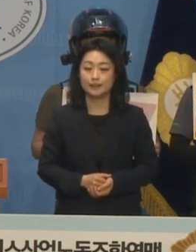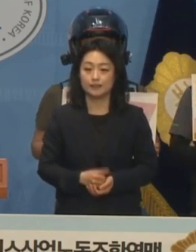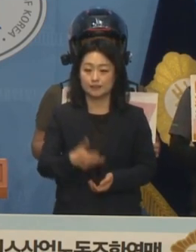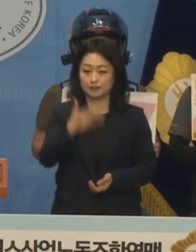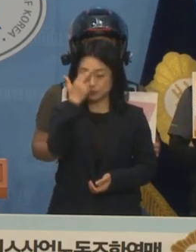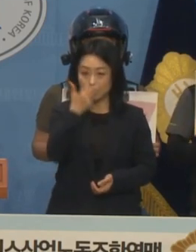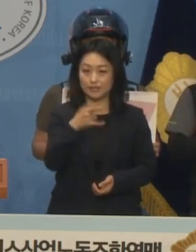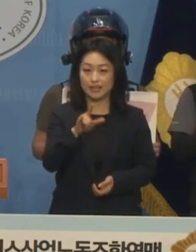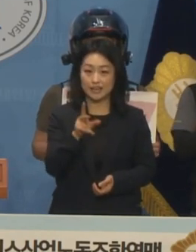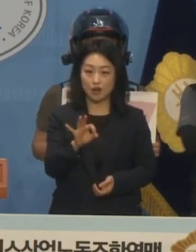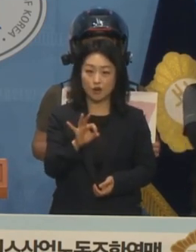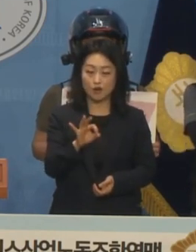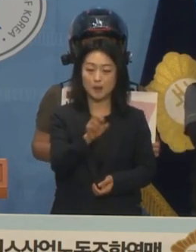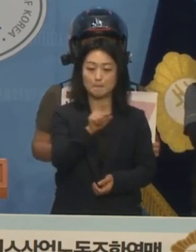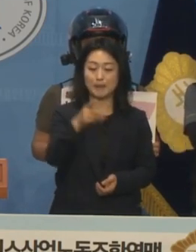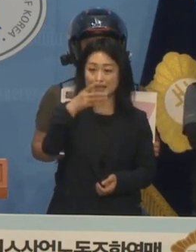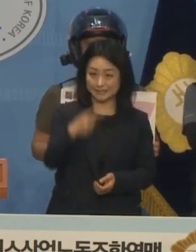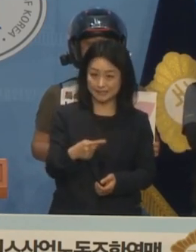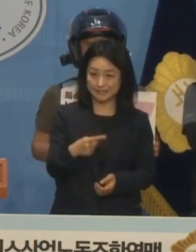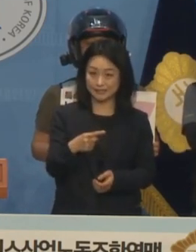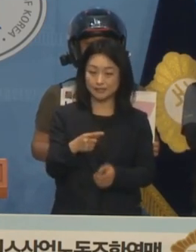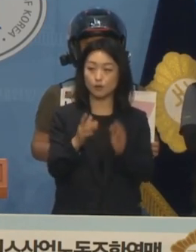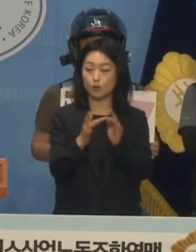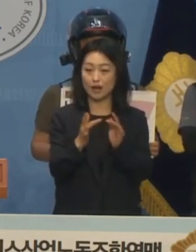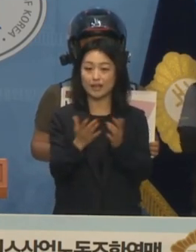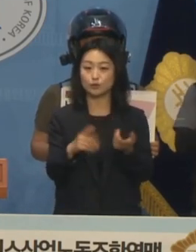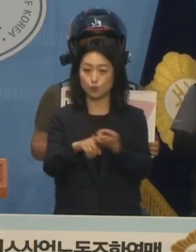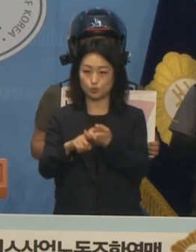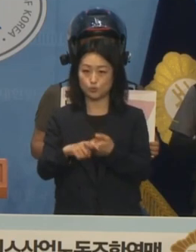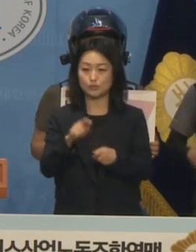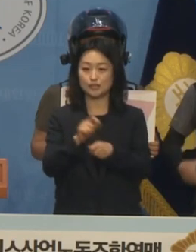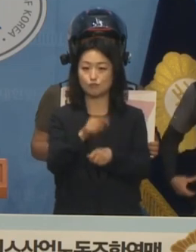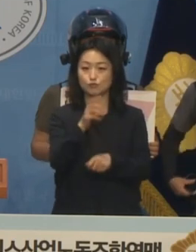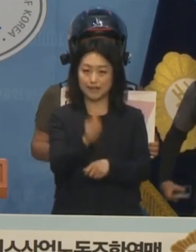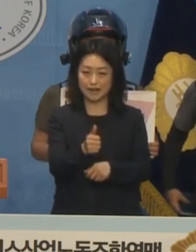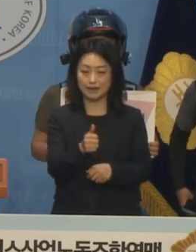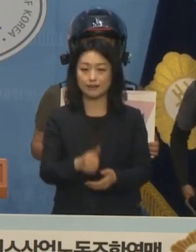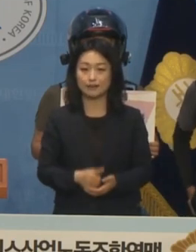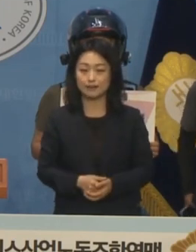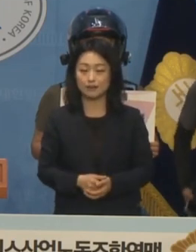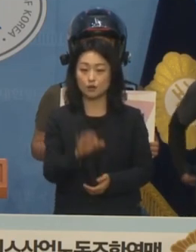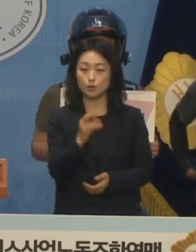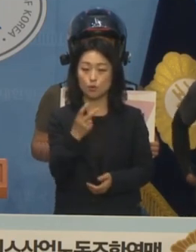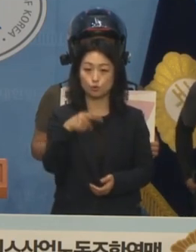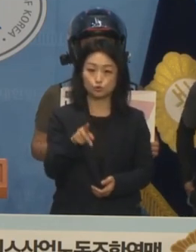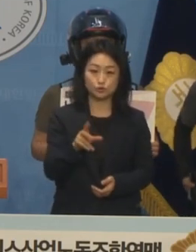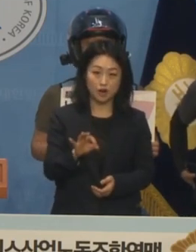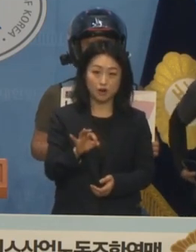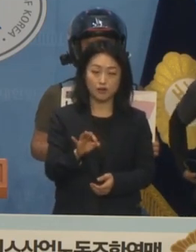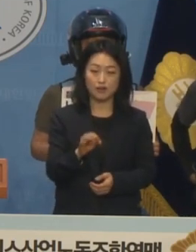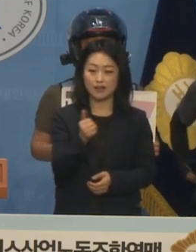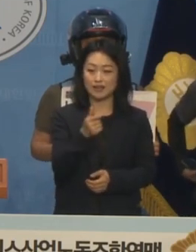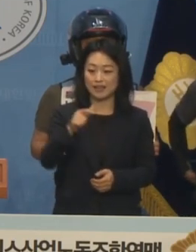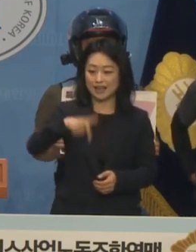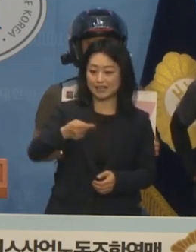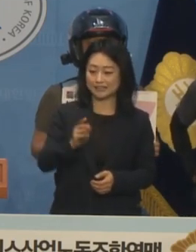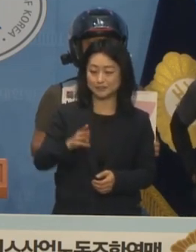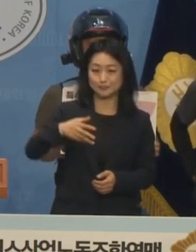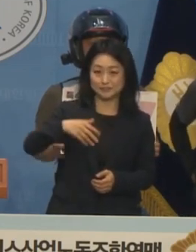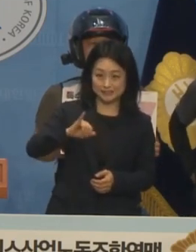최대영 마트노조 온라인 배송지회 사무국장님 참석하셨습니다. 오수영 학습지 노조